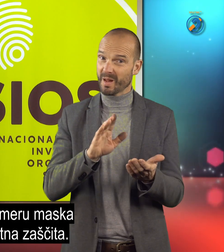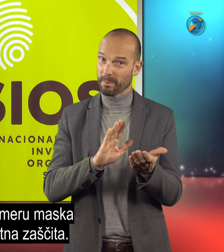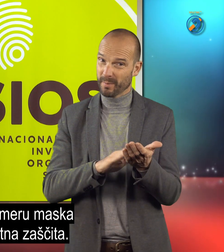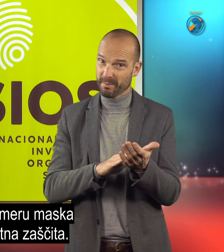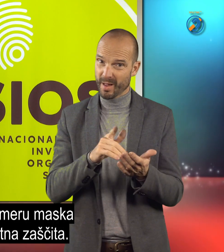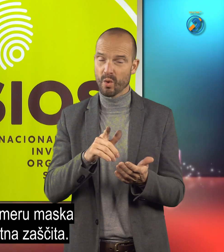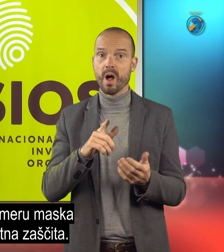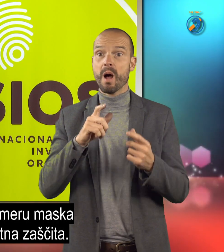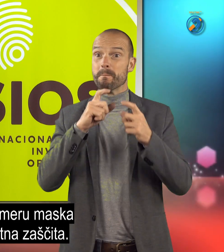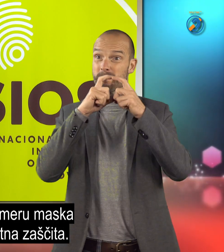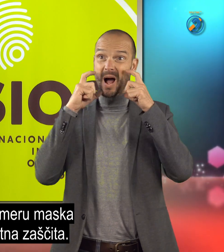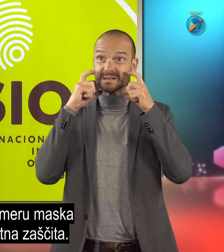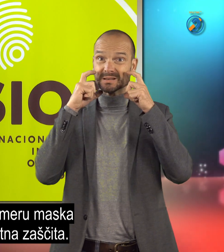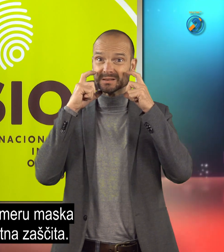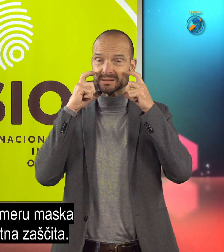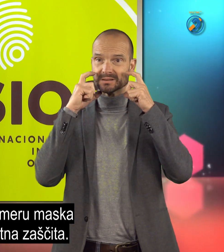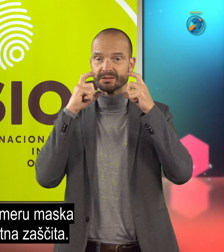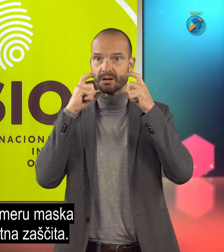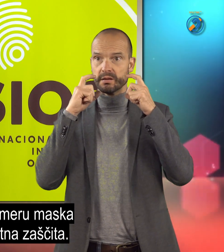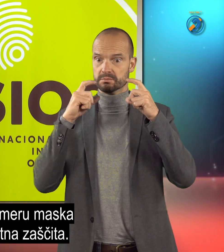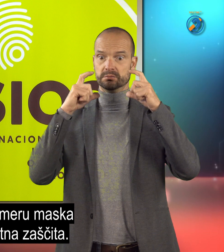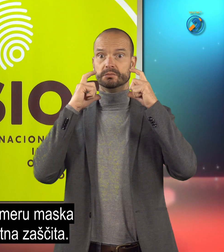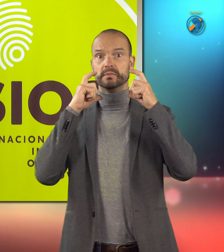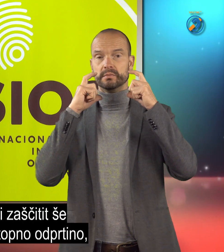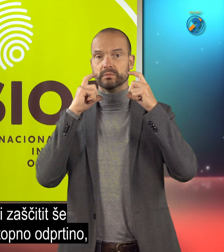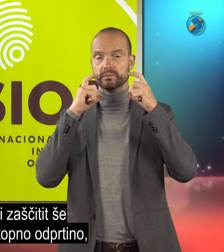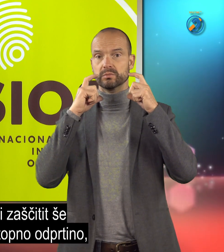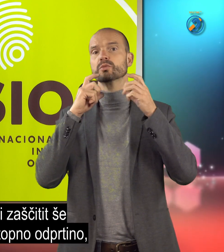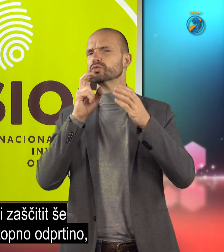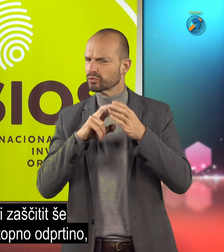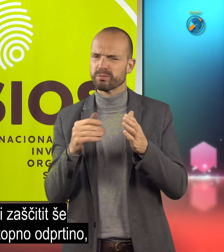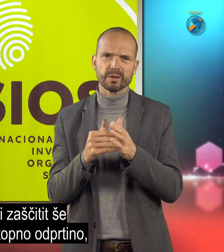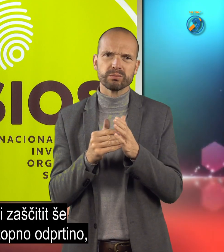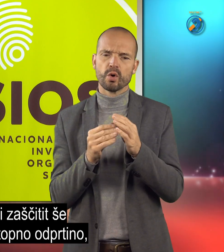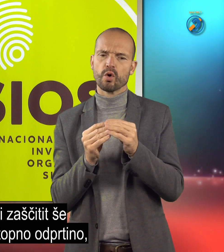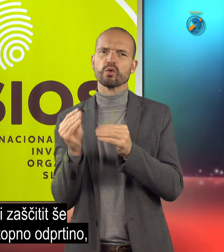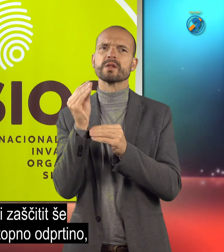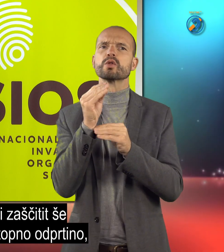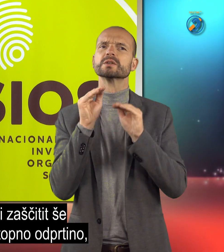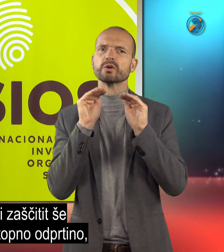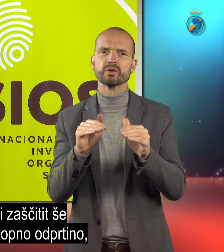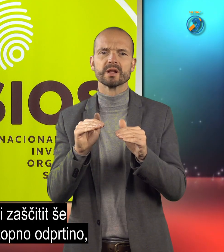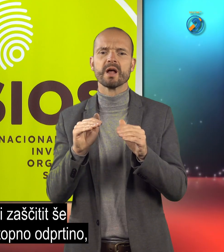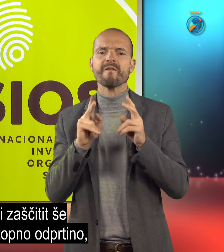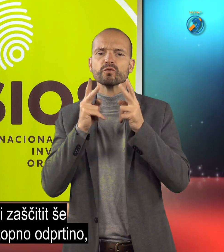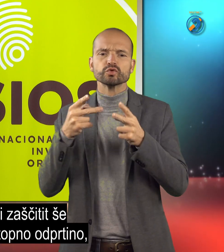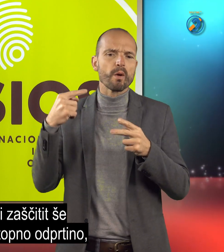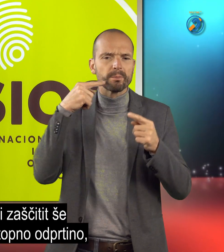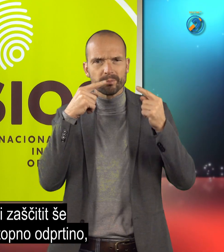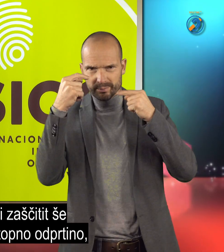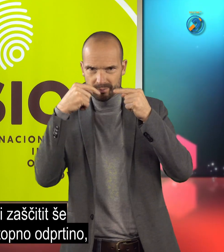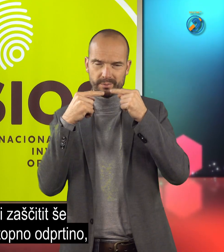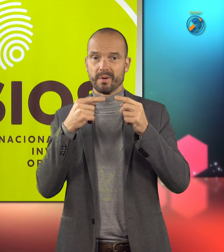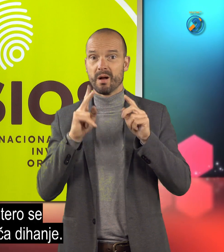primeru seveda maska sama po sebi ni dovoljšna zaščita. V tem primeru bi treba še dodatno zaščititi